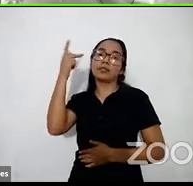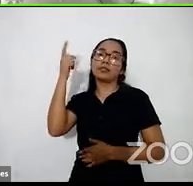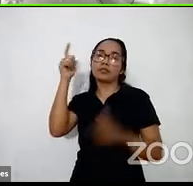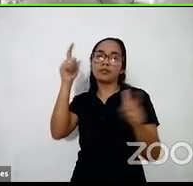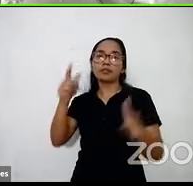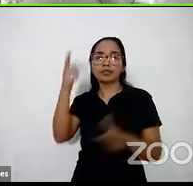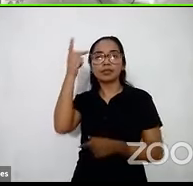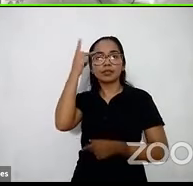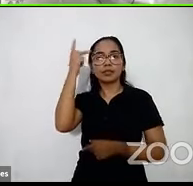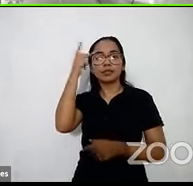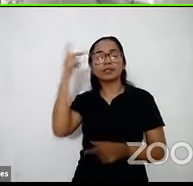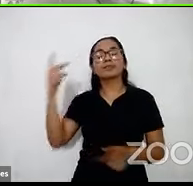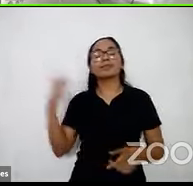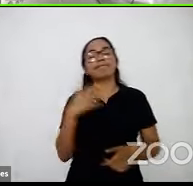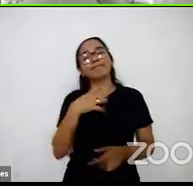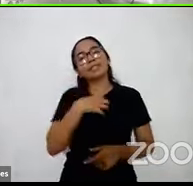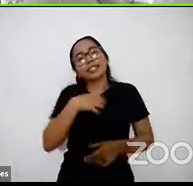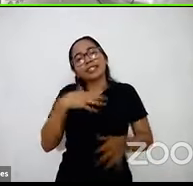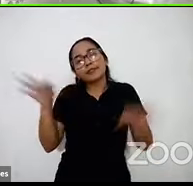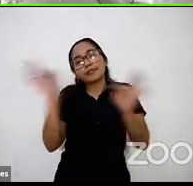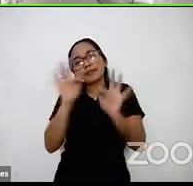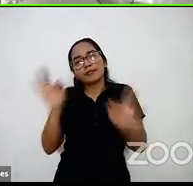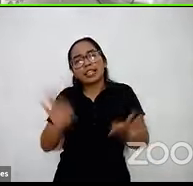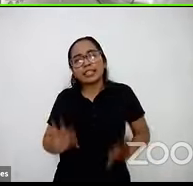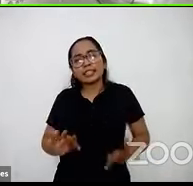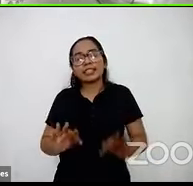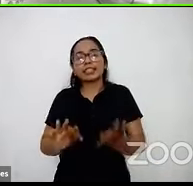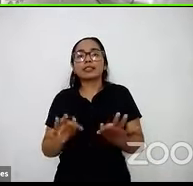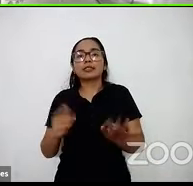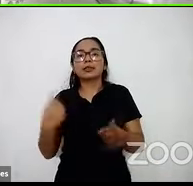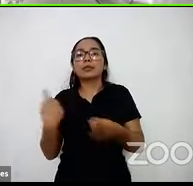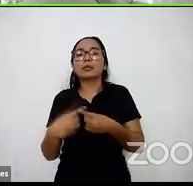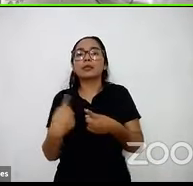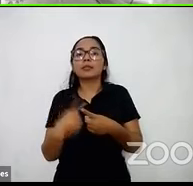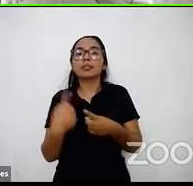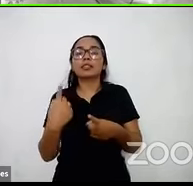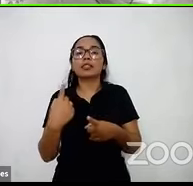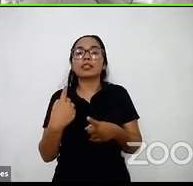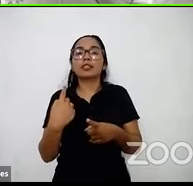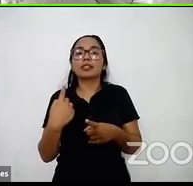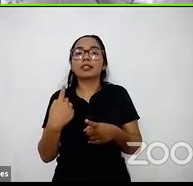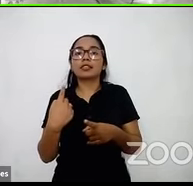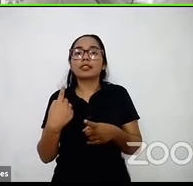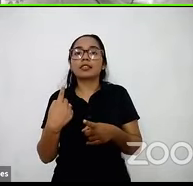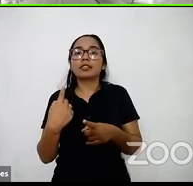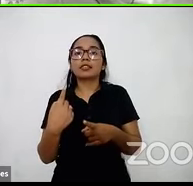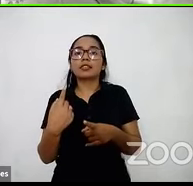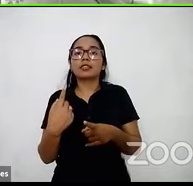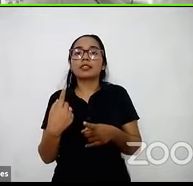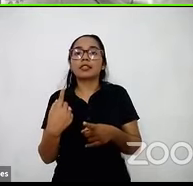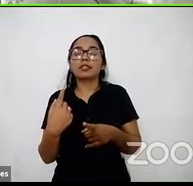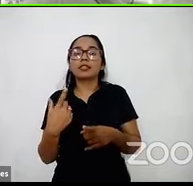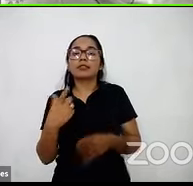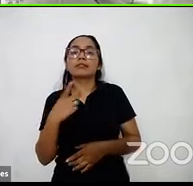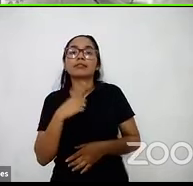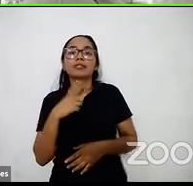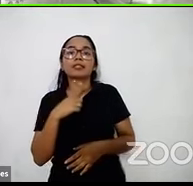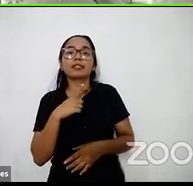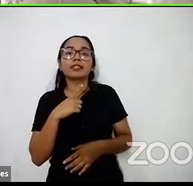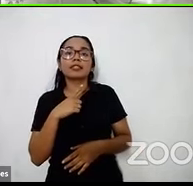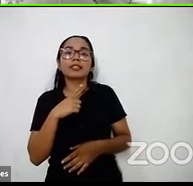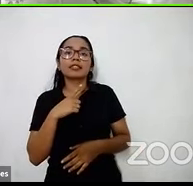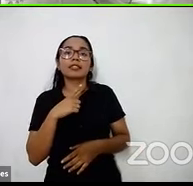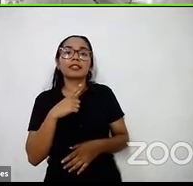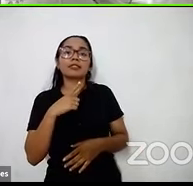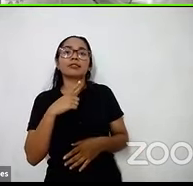gente fica muito feliz com essa experiência de mandato coletivo, bancada ativista. Fernando é co-deputado lá em São Paulo. Obrigado, Fernando.